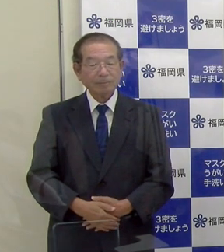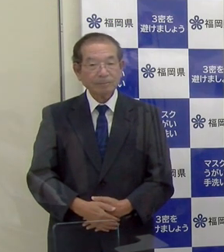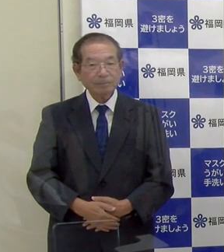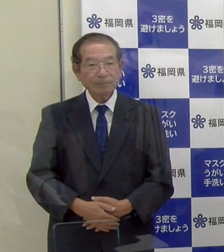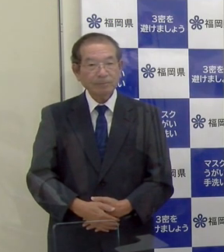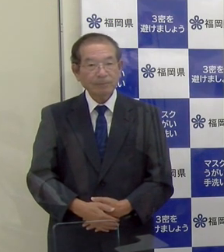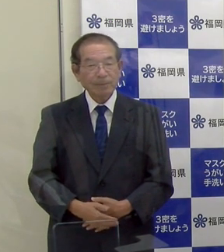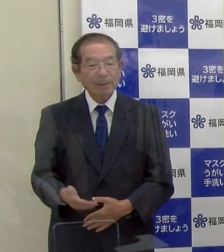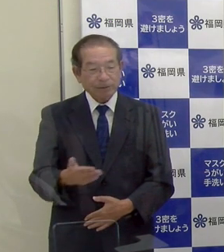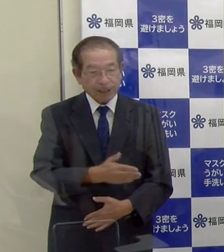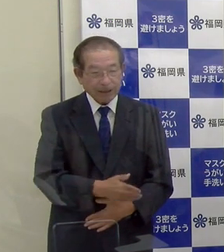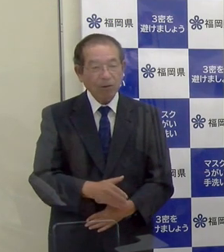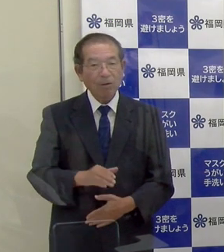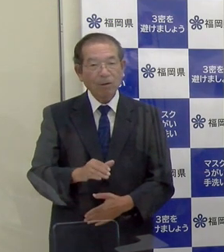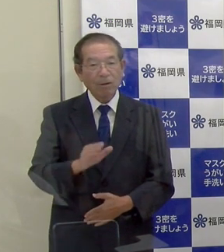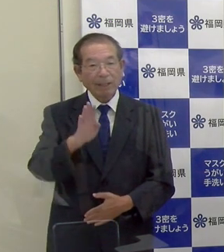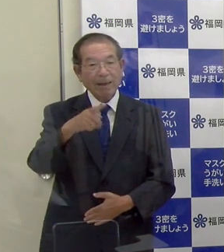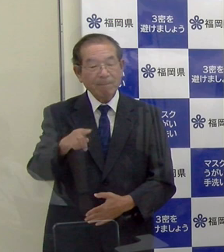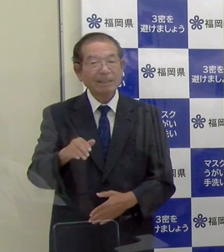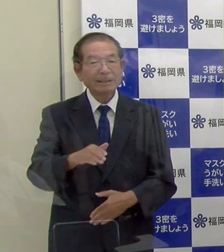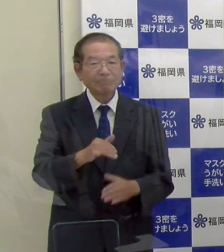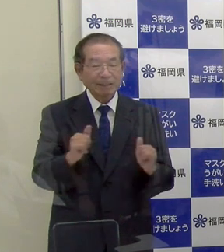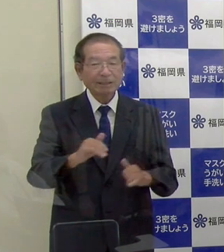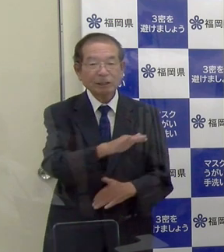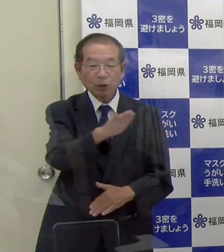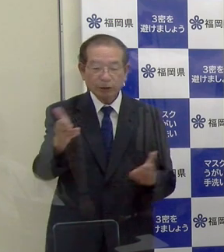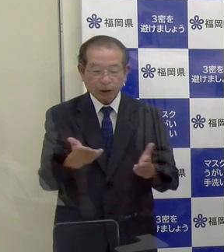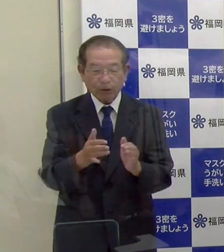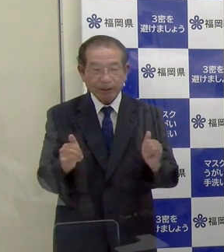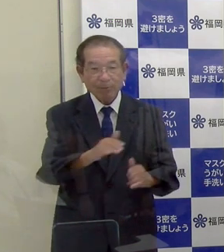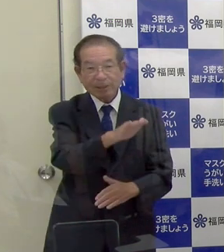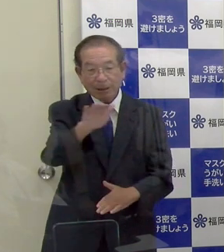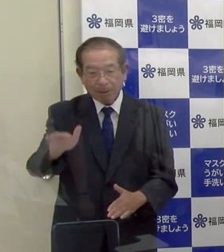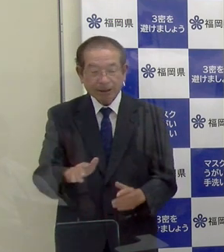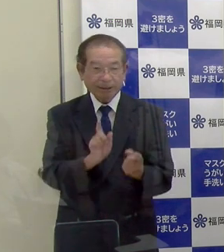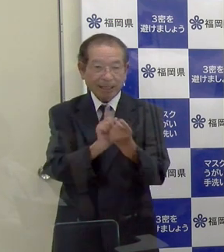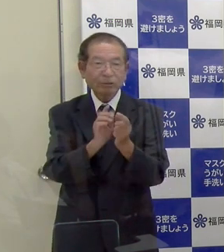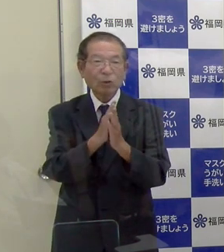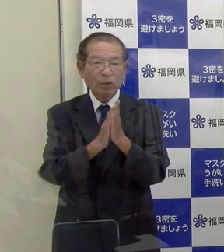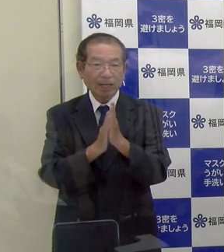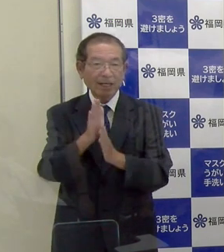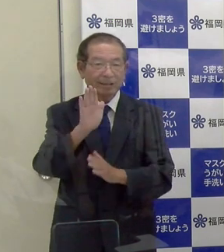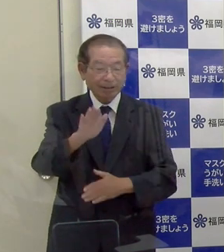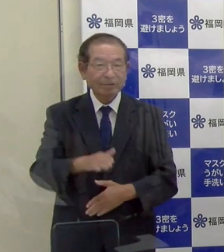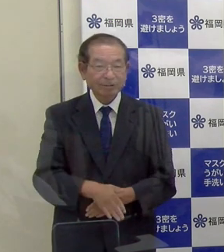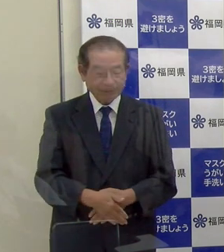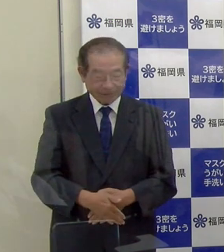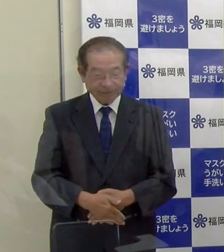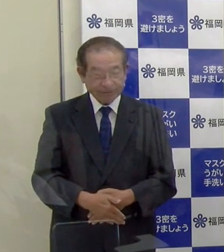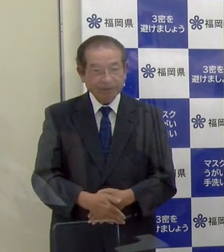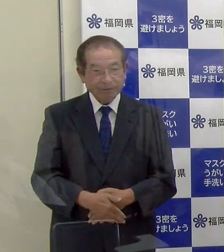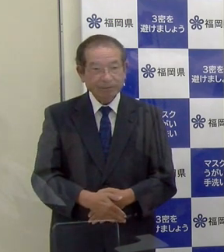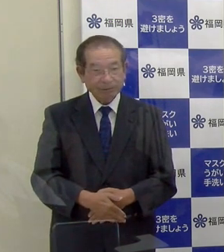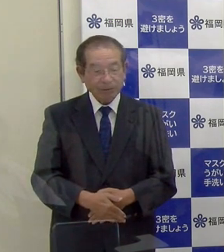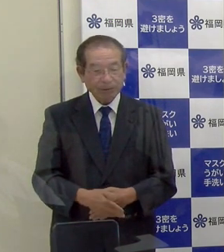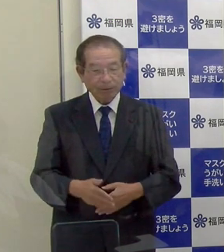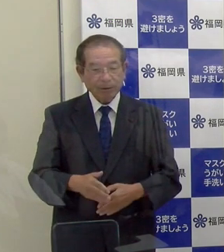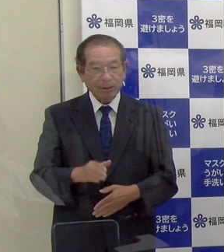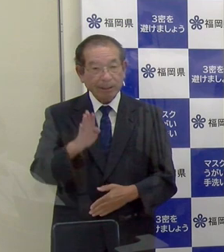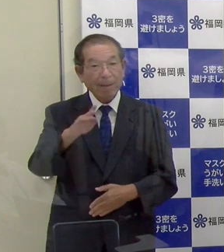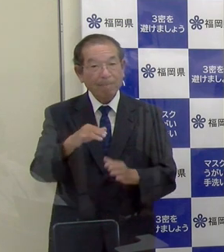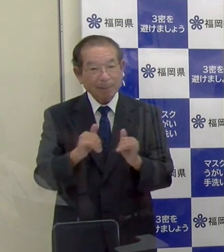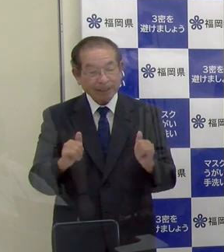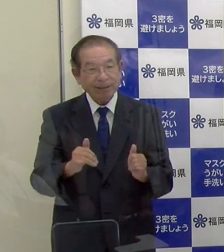次に県民事業者の皆様に対するお願いでございますえっ県民事業者の皆さまにおかれましては